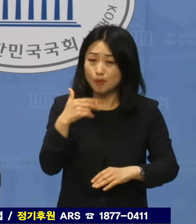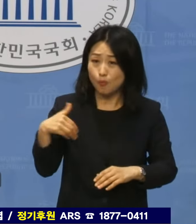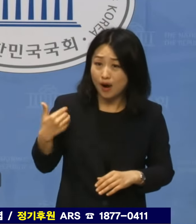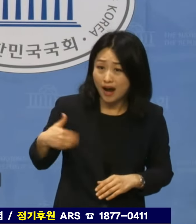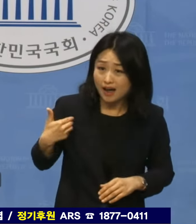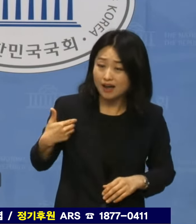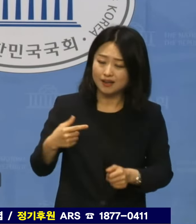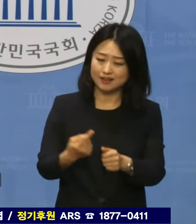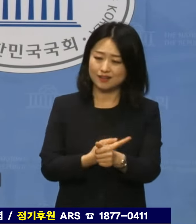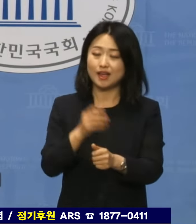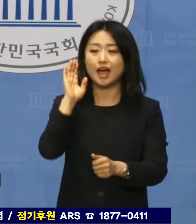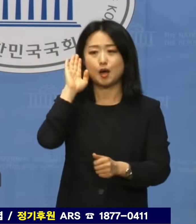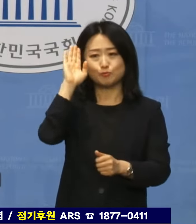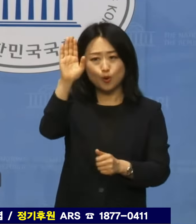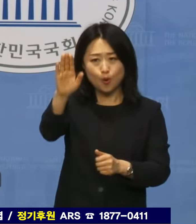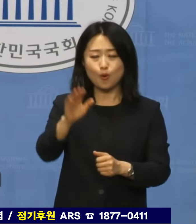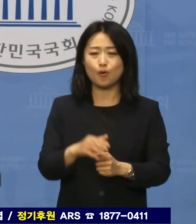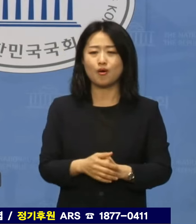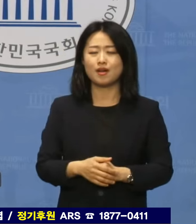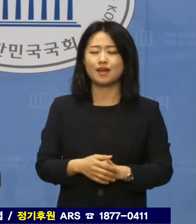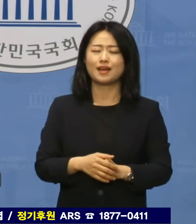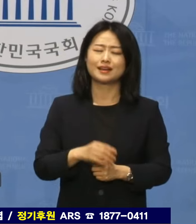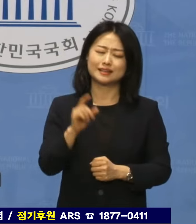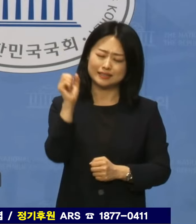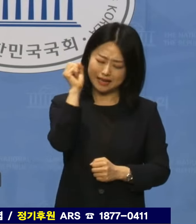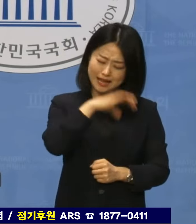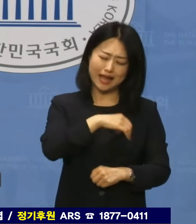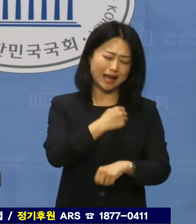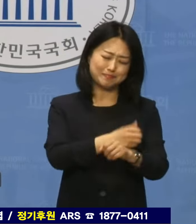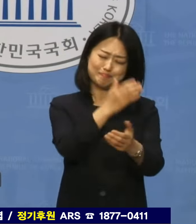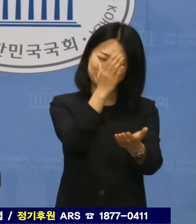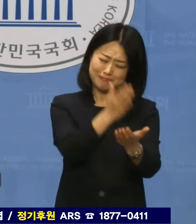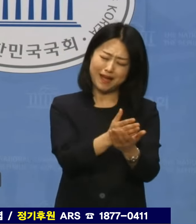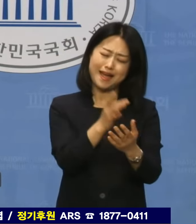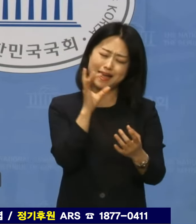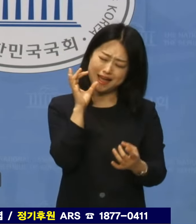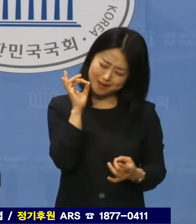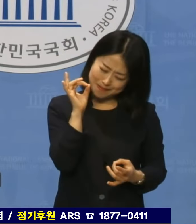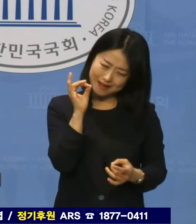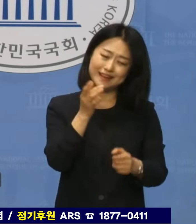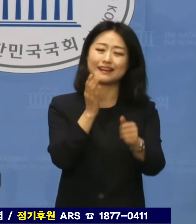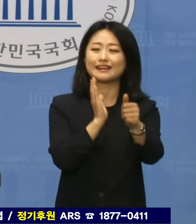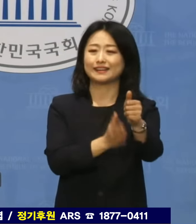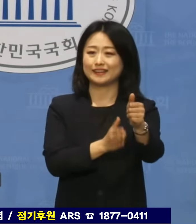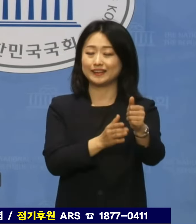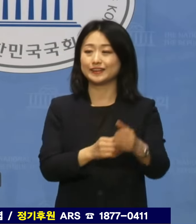모르겠거든 앞으로 아무것도 하지 말고 가만히 좀 계세요.